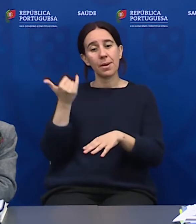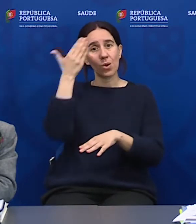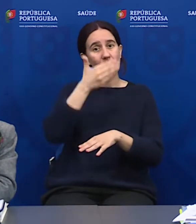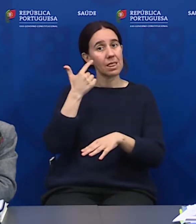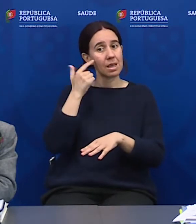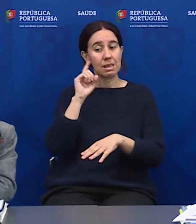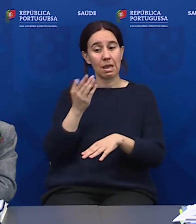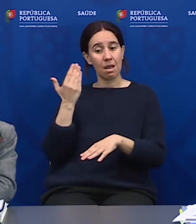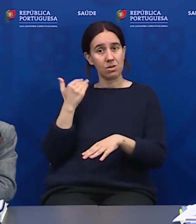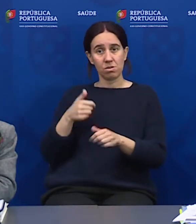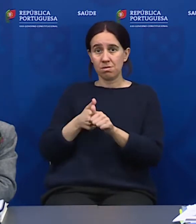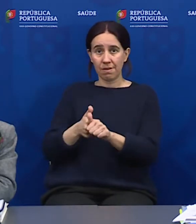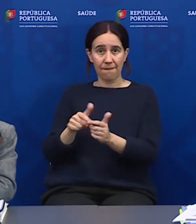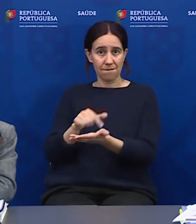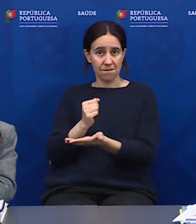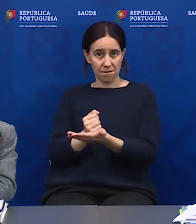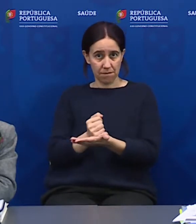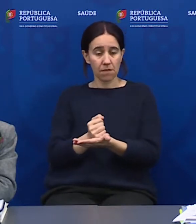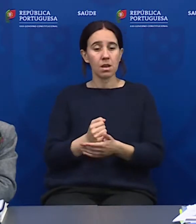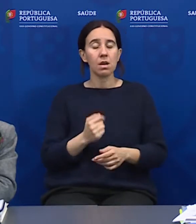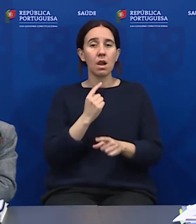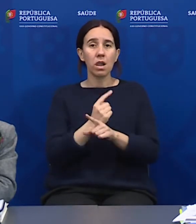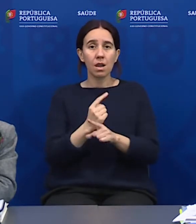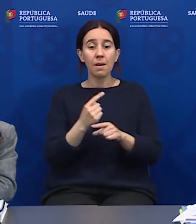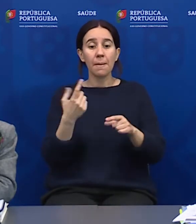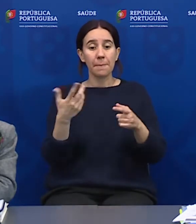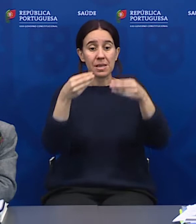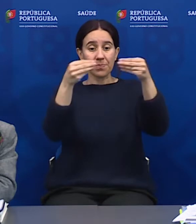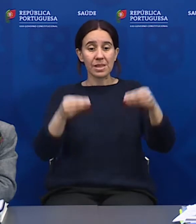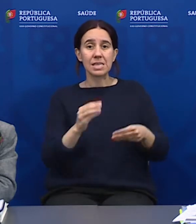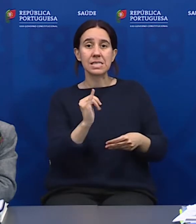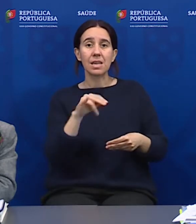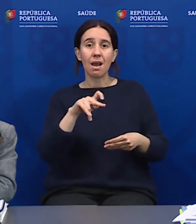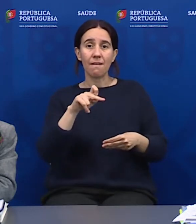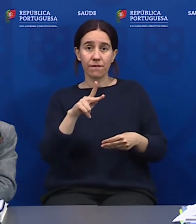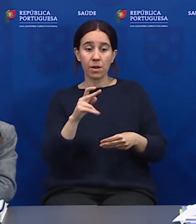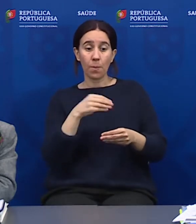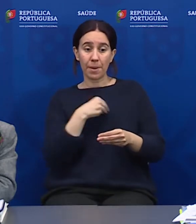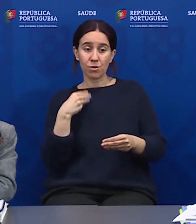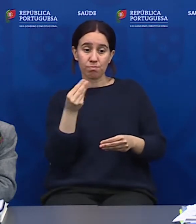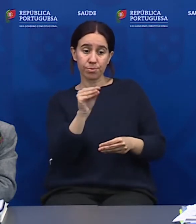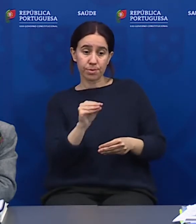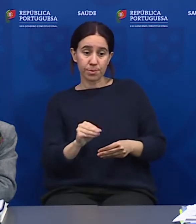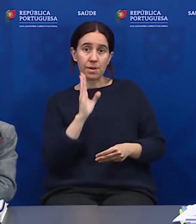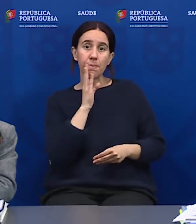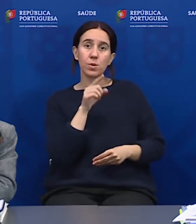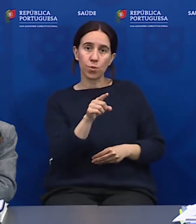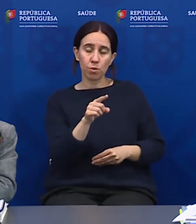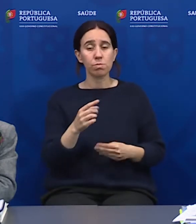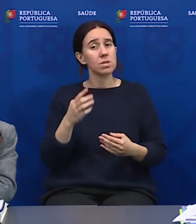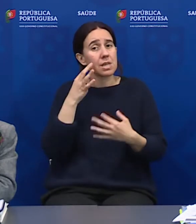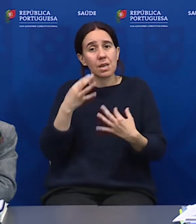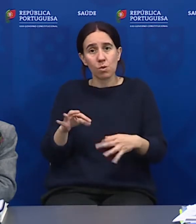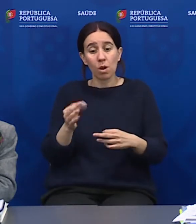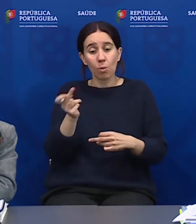dia anterior e mediante a notificação dos médicos no SINAV. É por isso natural que, quando são apresentadas,